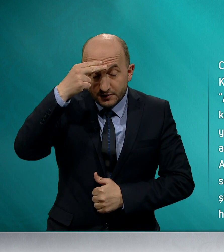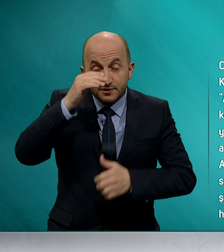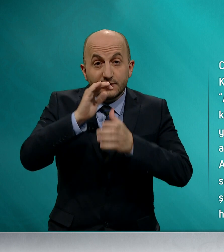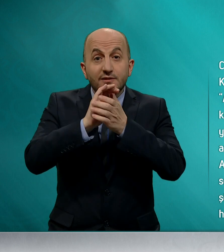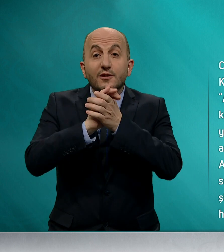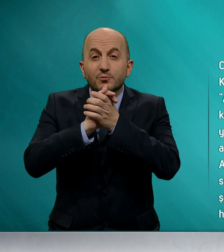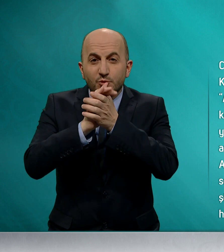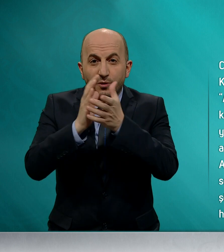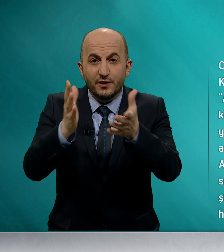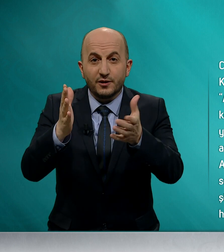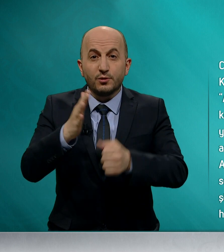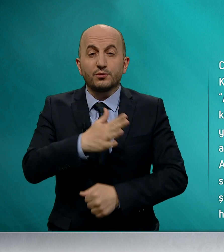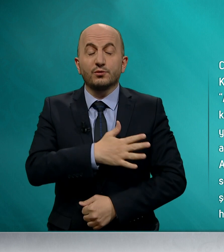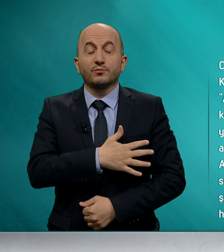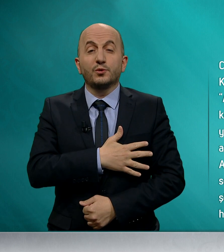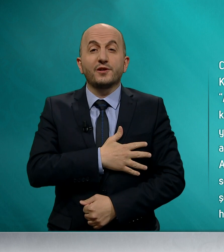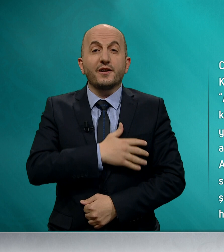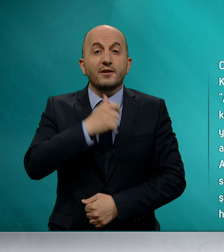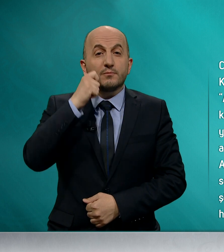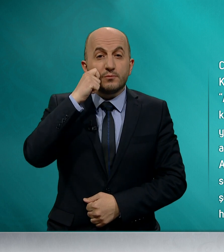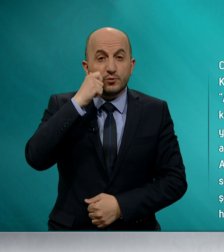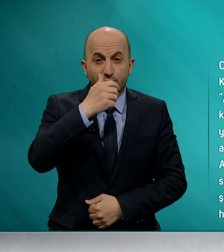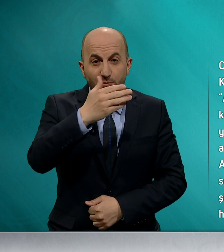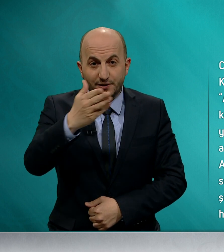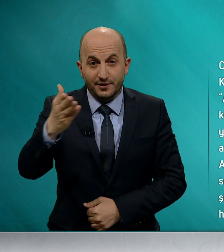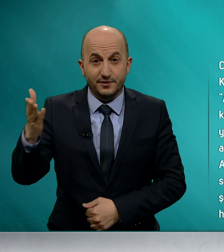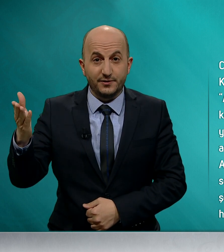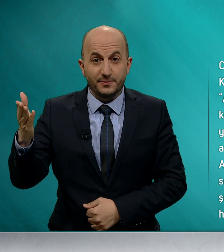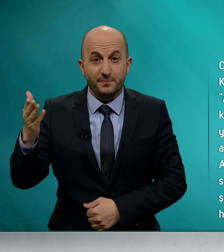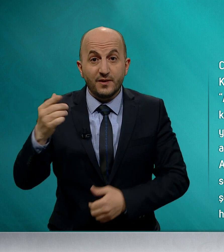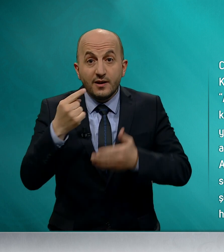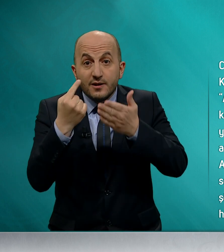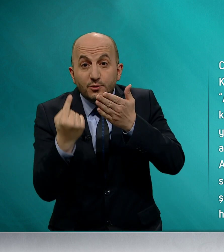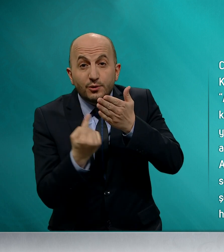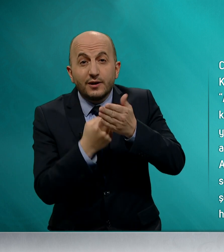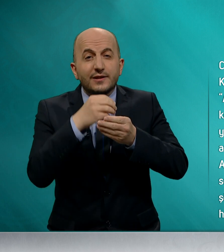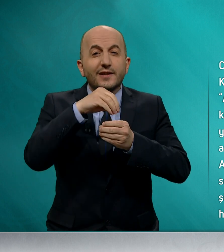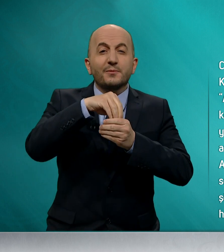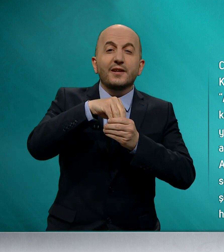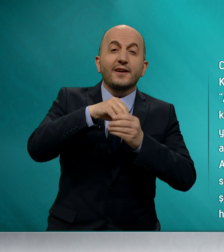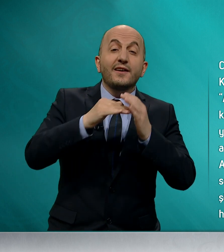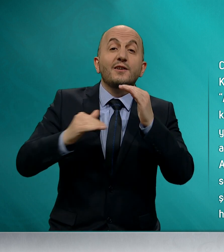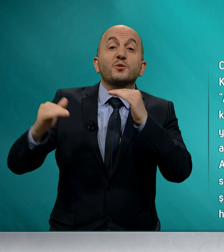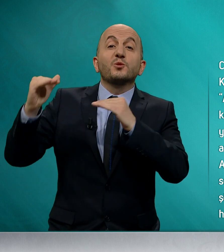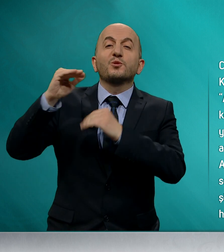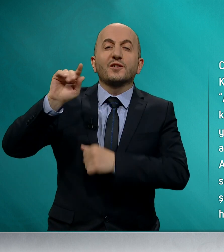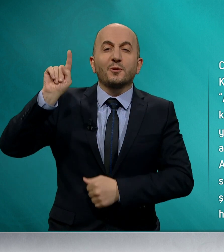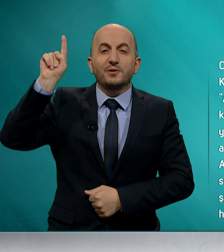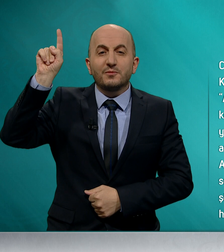Cumanız mübarek olsun muhterem Müslümanlar. Kur'an-ı Kerim'de Yüce